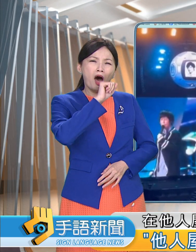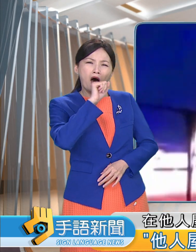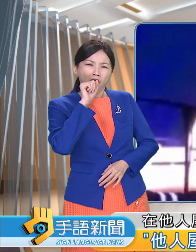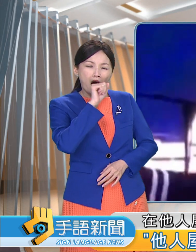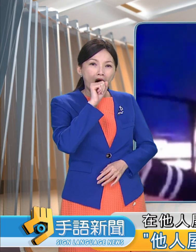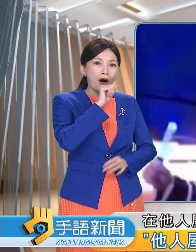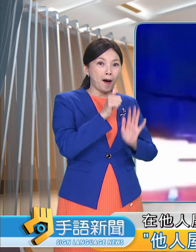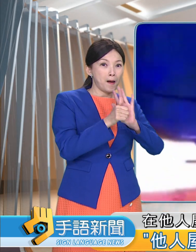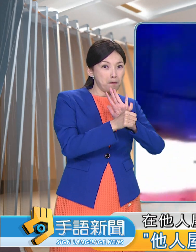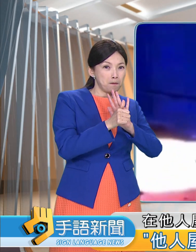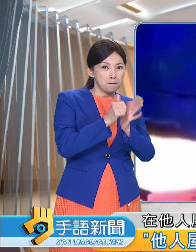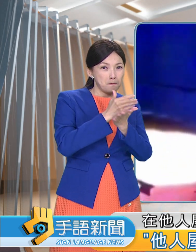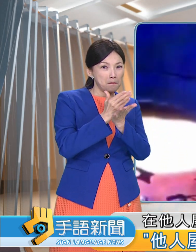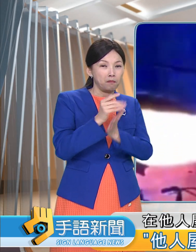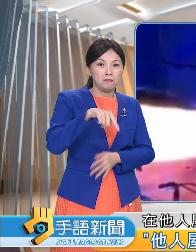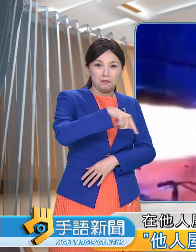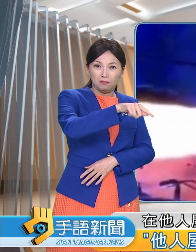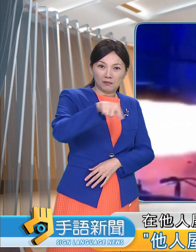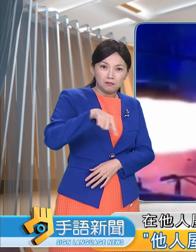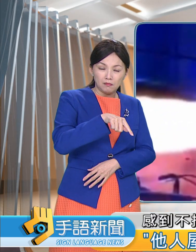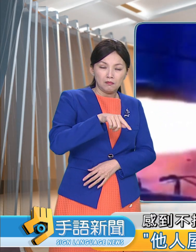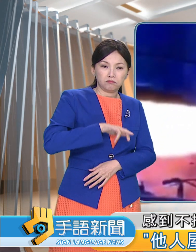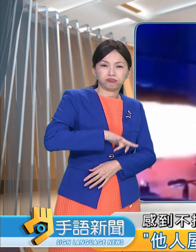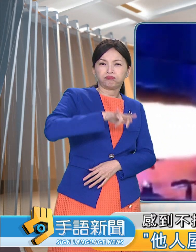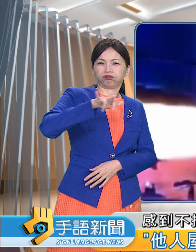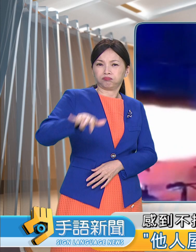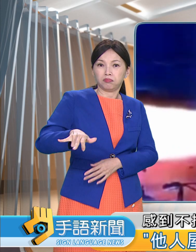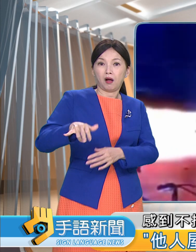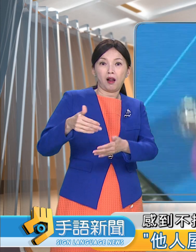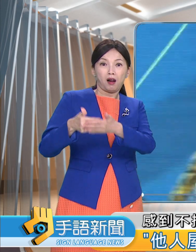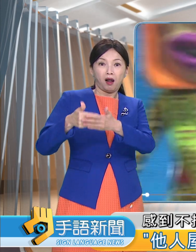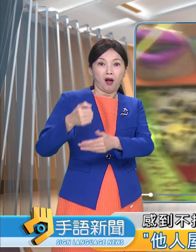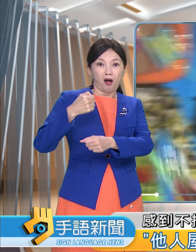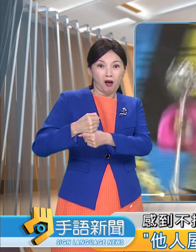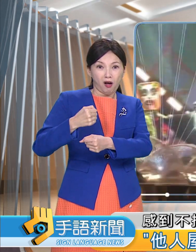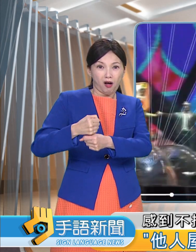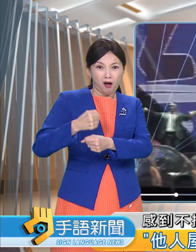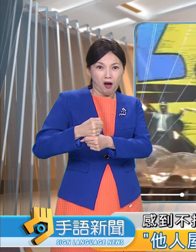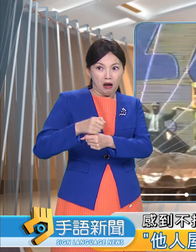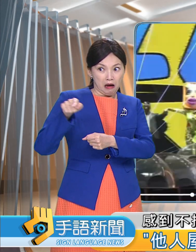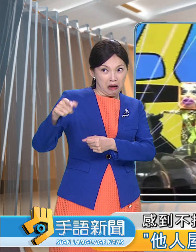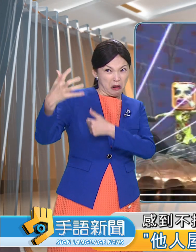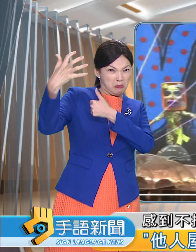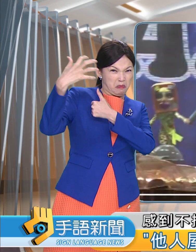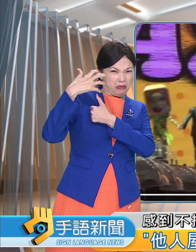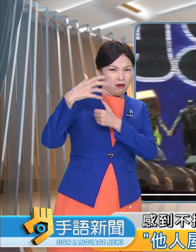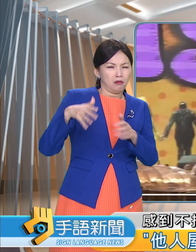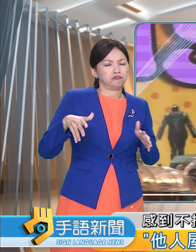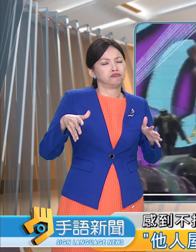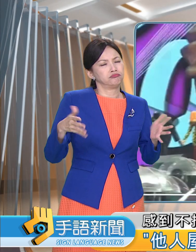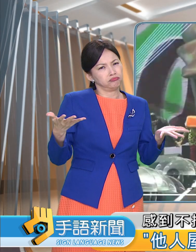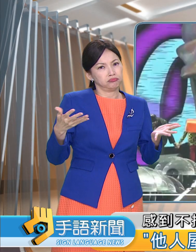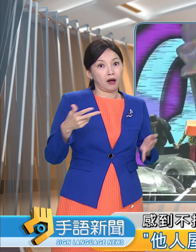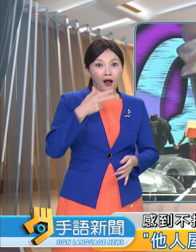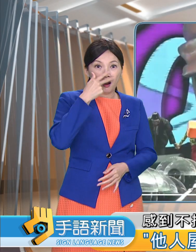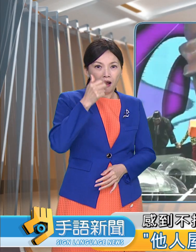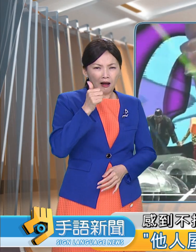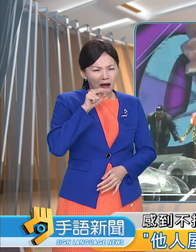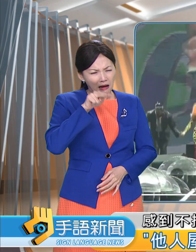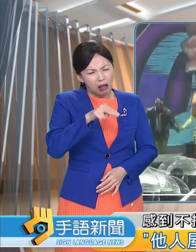下所承受的压力感到不舍，也希望国人能够谅